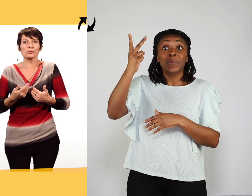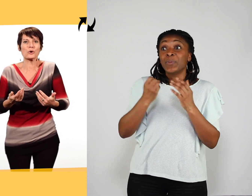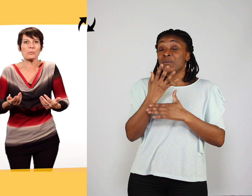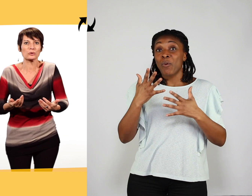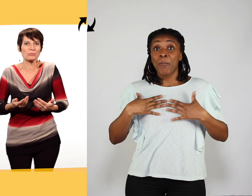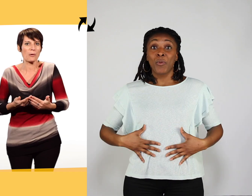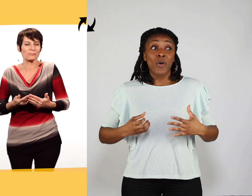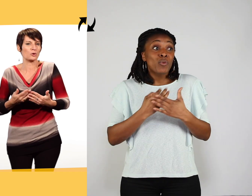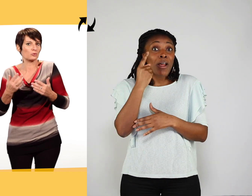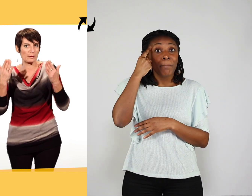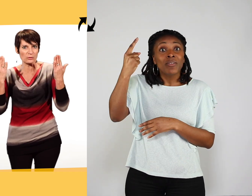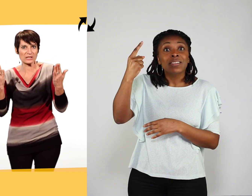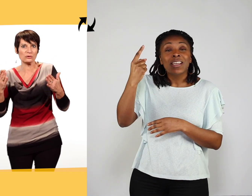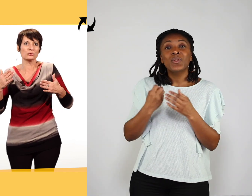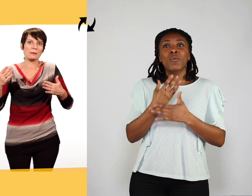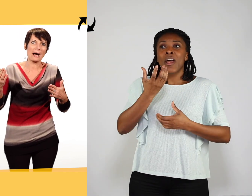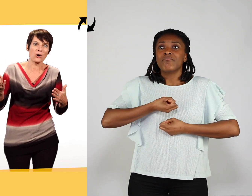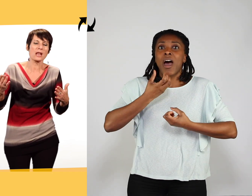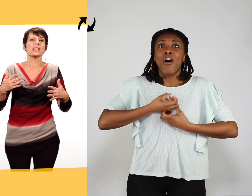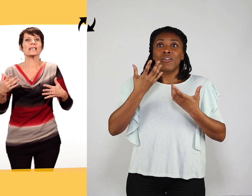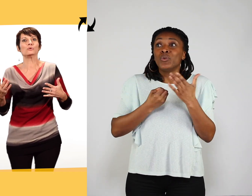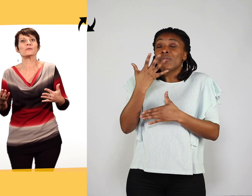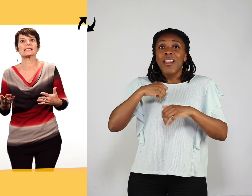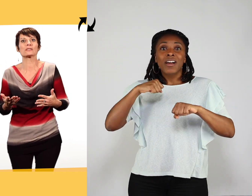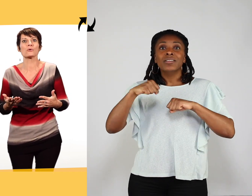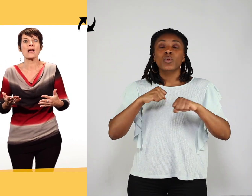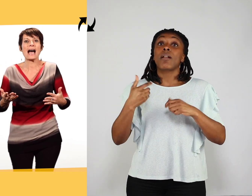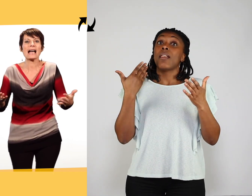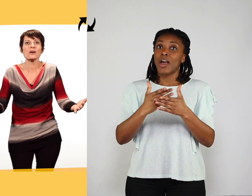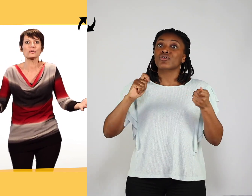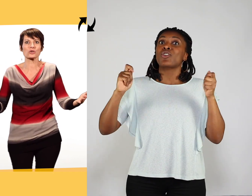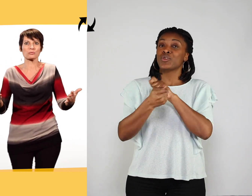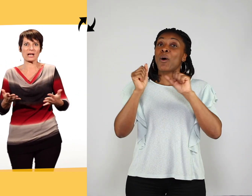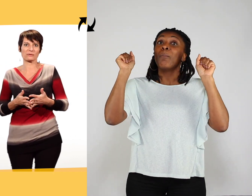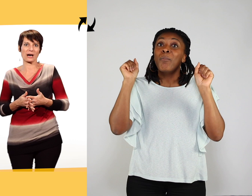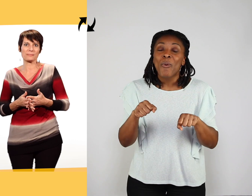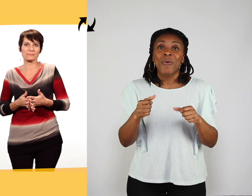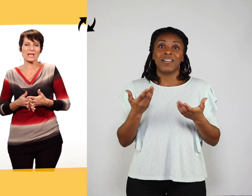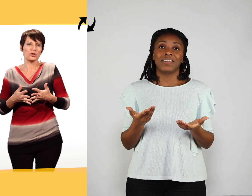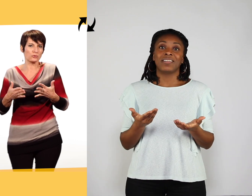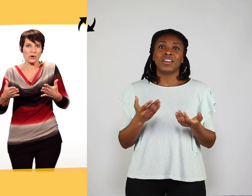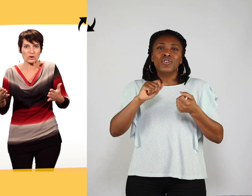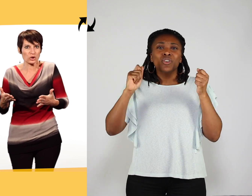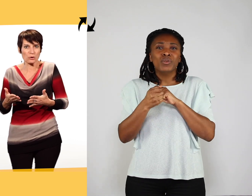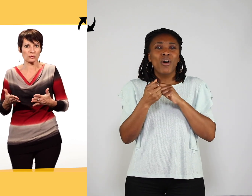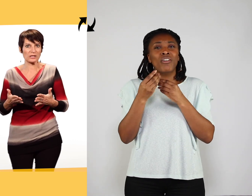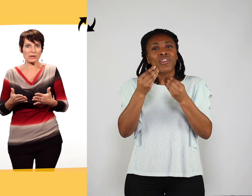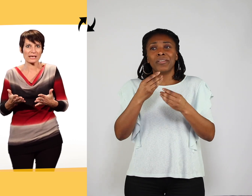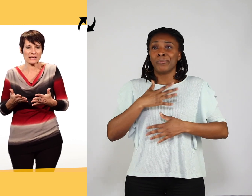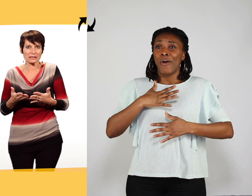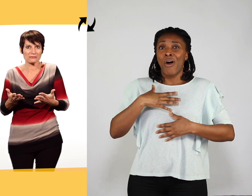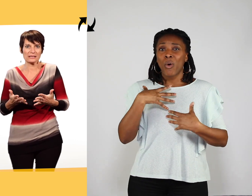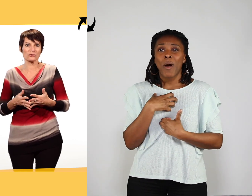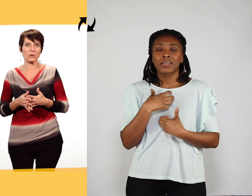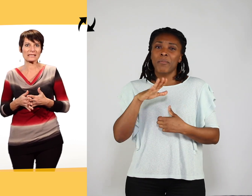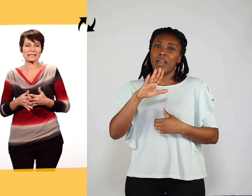habitudes, de nouveaux comportements, de nouvelles pensées, de nouvelles paroles et de nouvelles actions, alors le changement arrivera. Souvent, le changement suscite de la